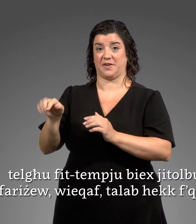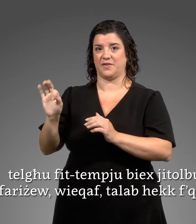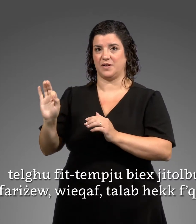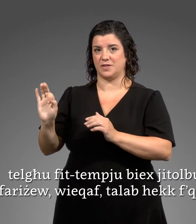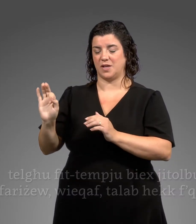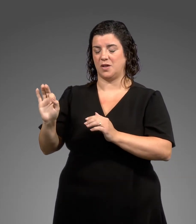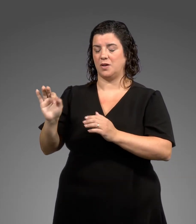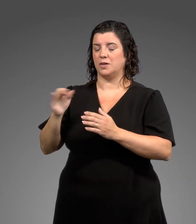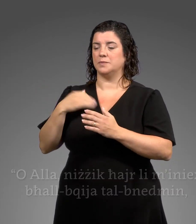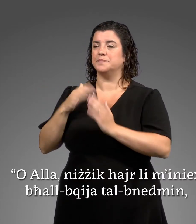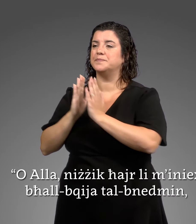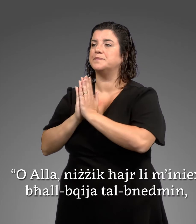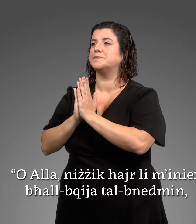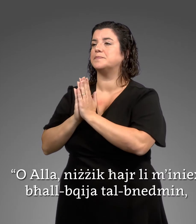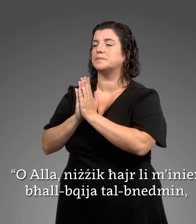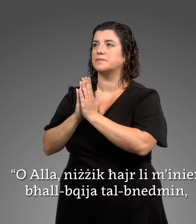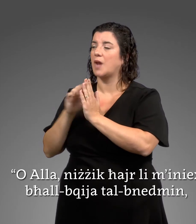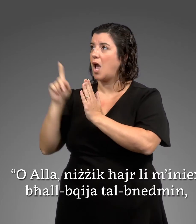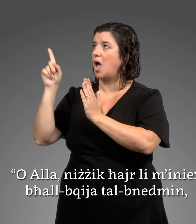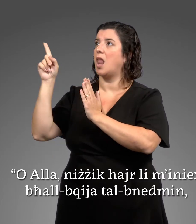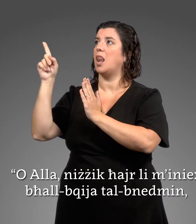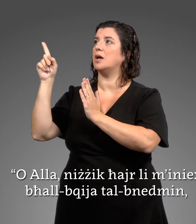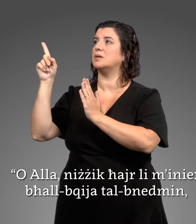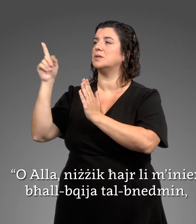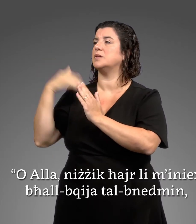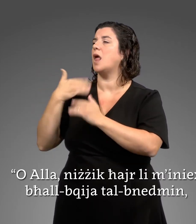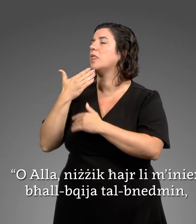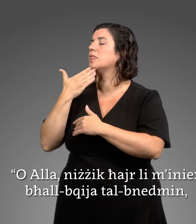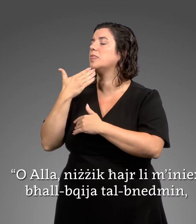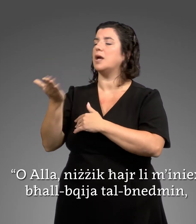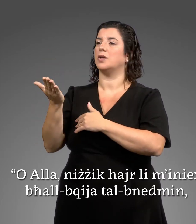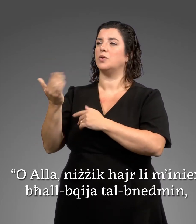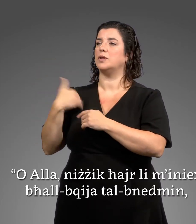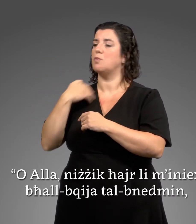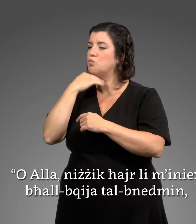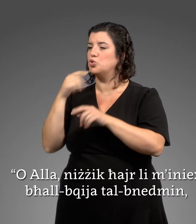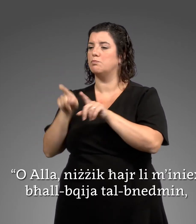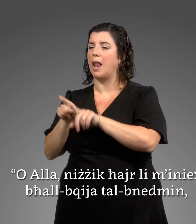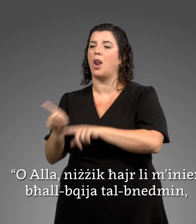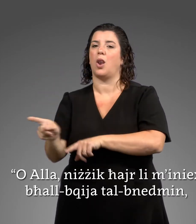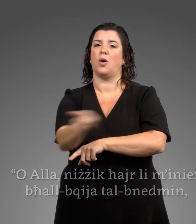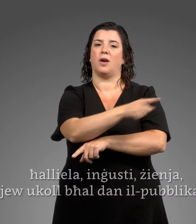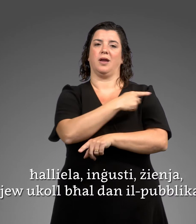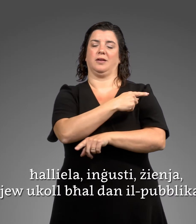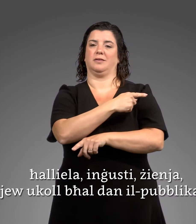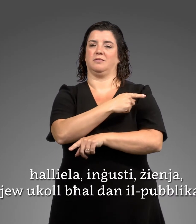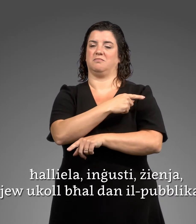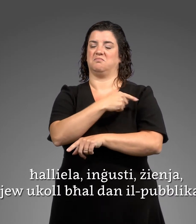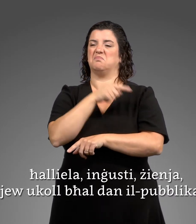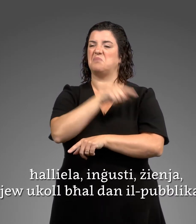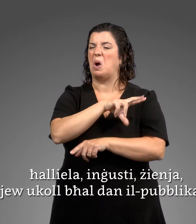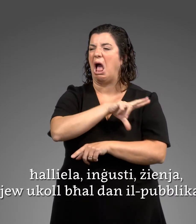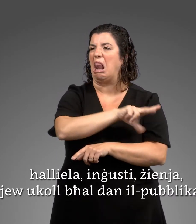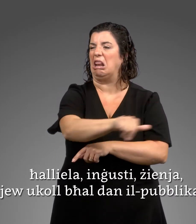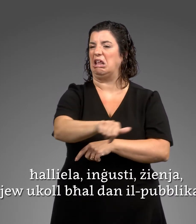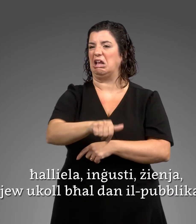f-qalbu U għalla Niz-zikħar li minnijx Bħalb ijat għalb nedmin Għal lijla